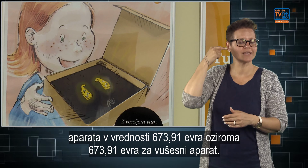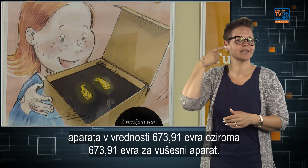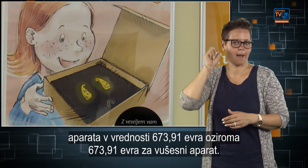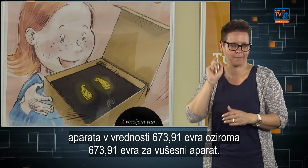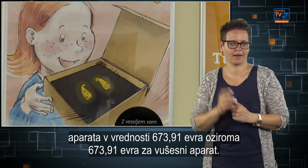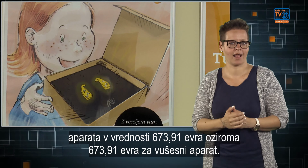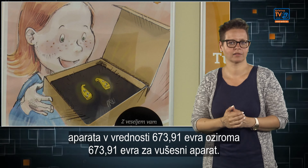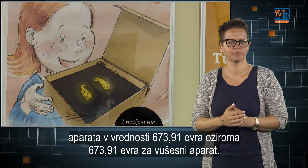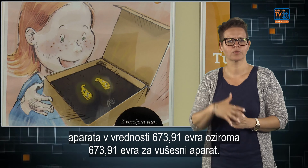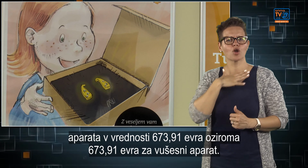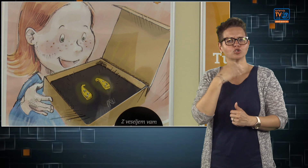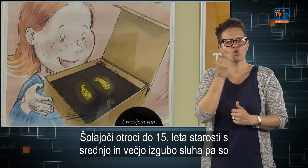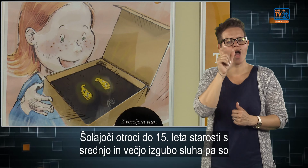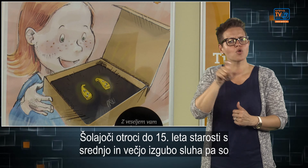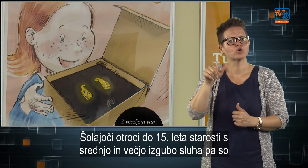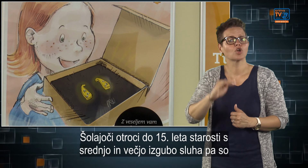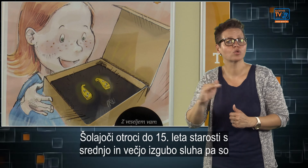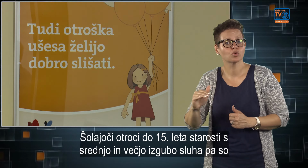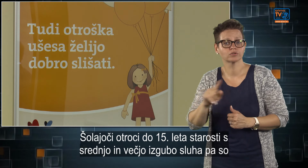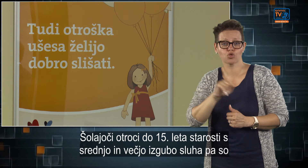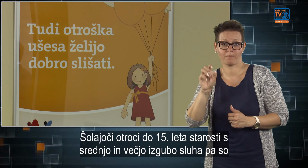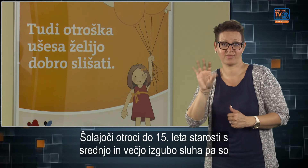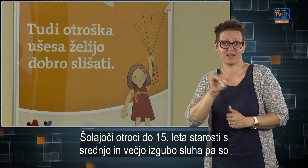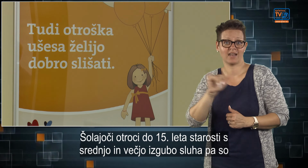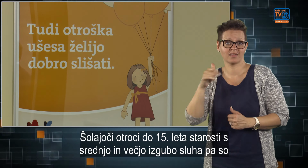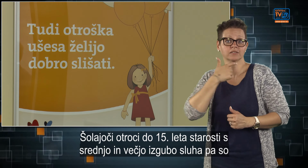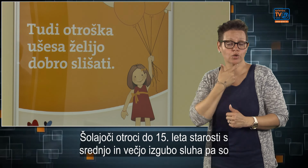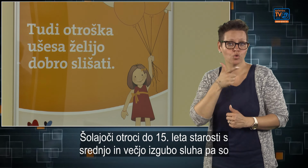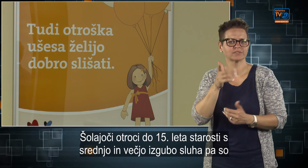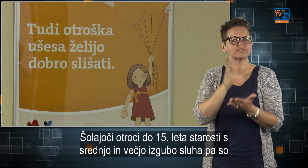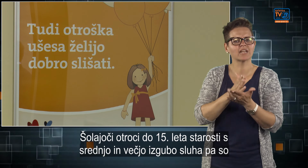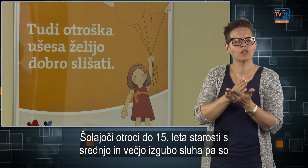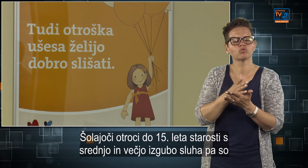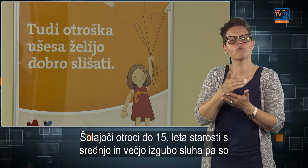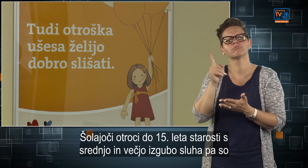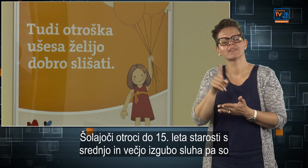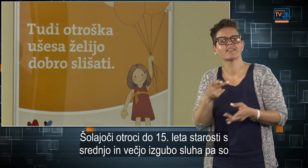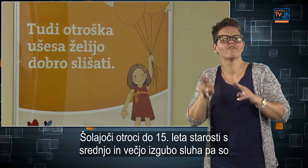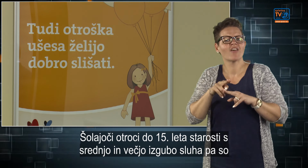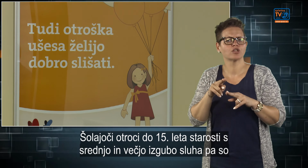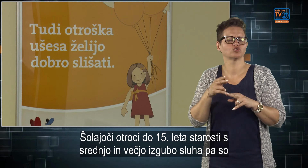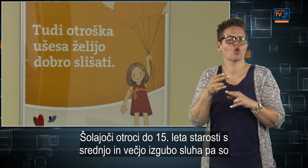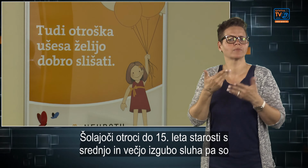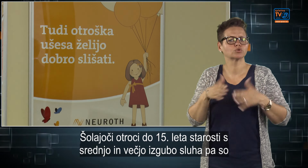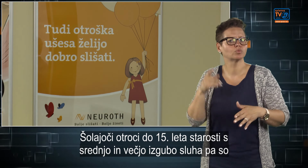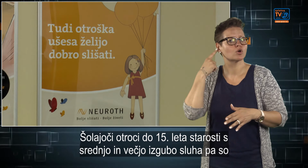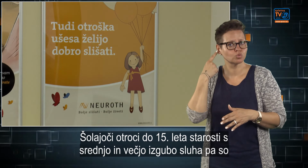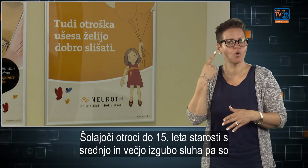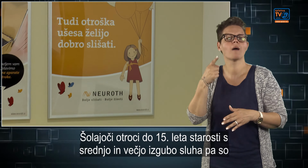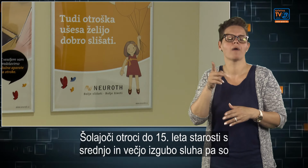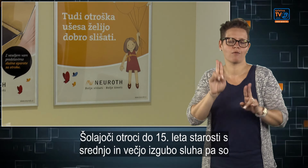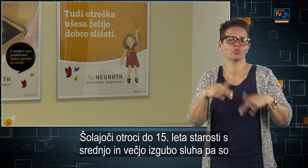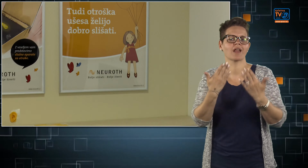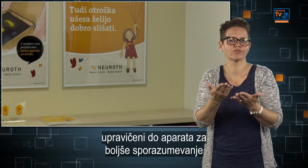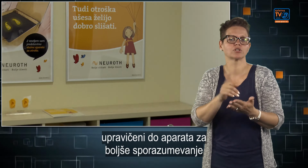673,91 evra za ušesni aparat. Šolajoči otroci do 15. leta starosti s srednjo in večjo izgubo sluha